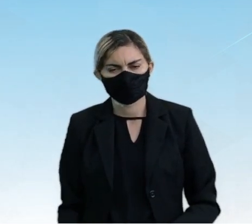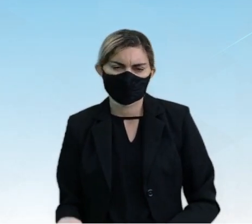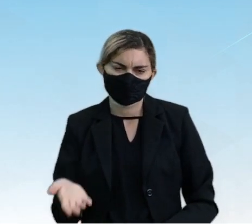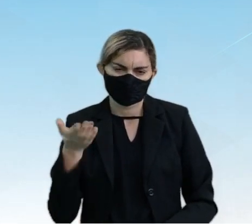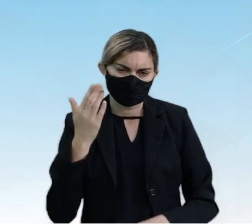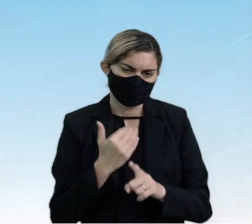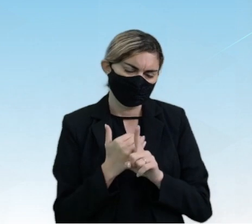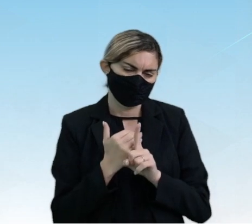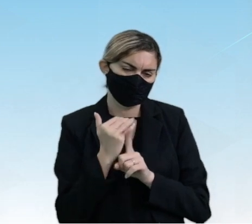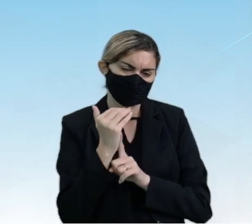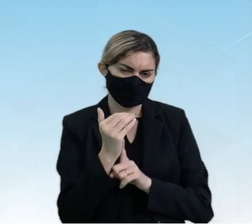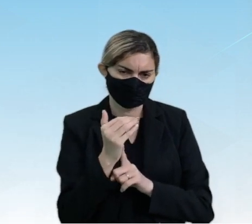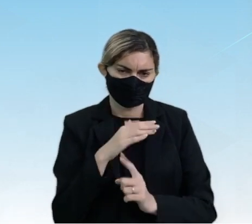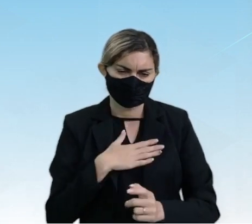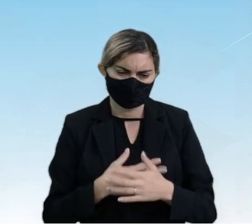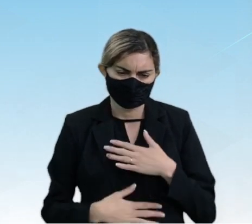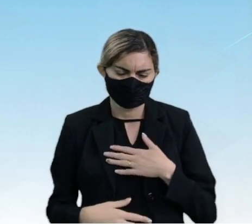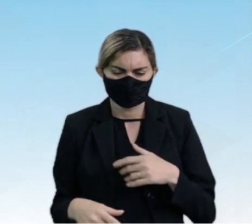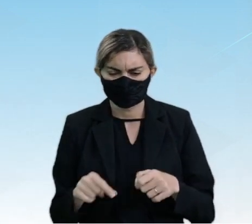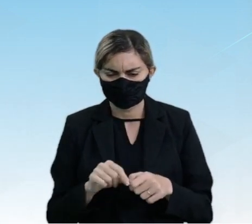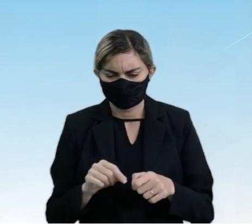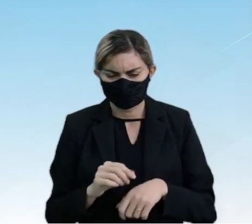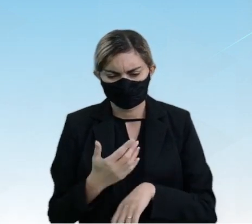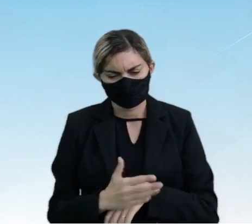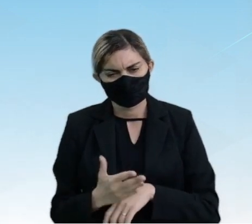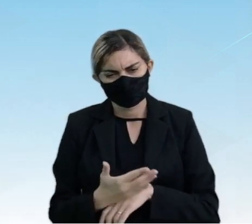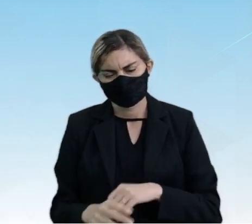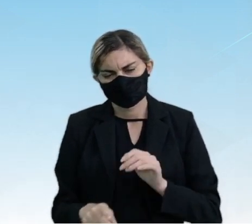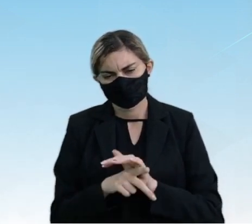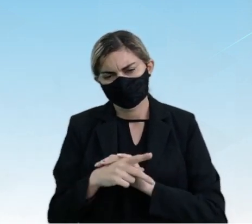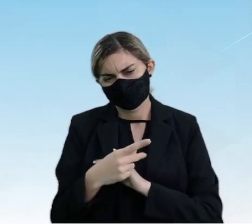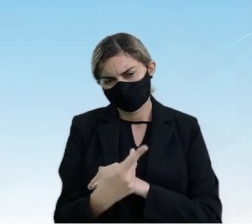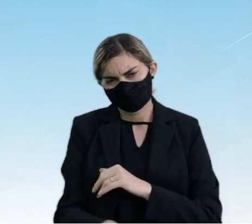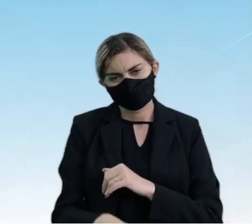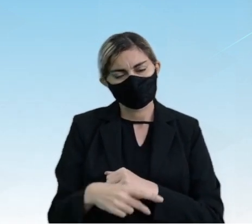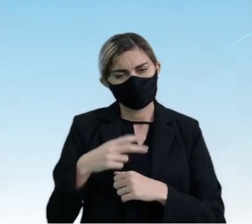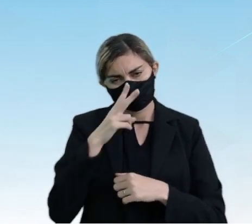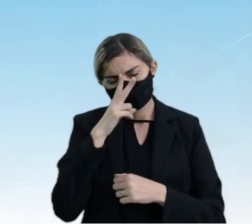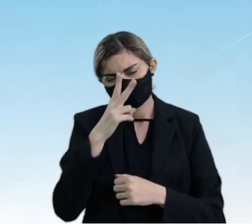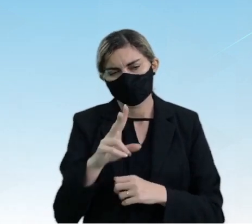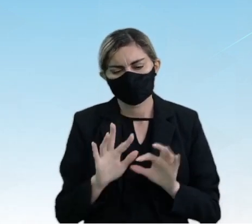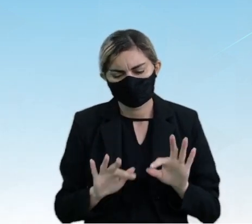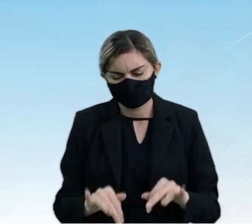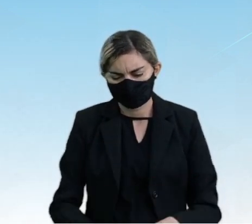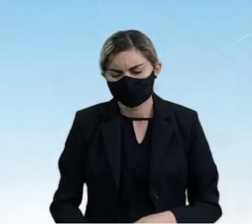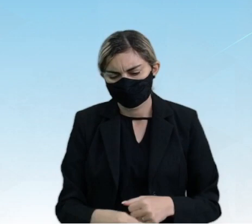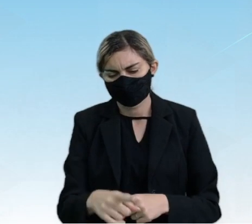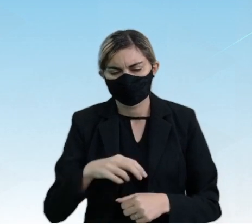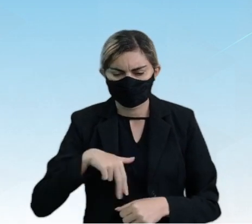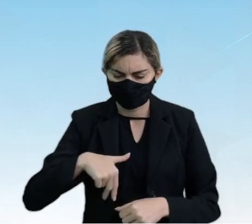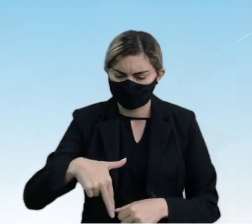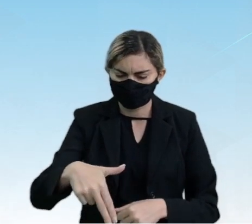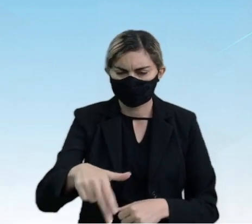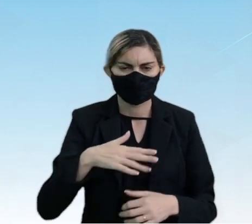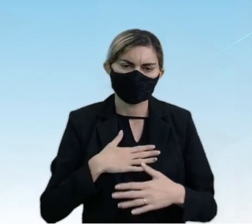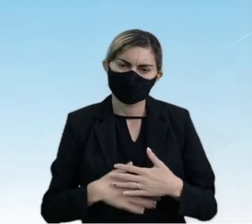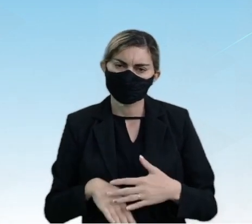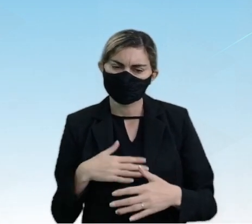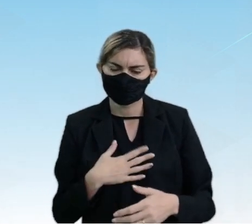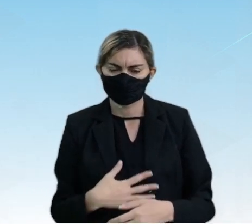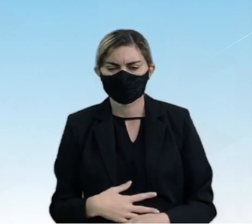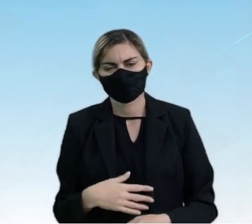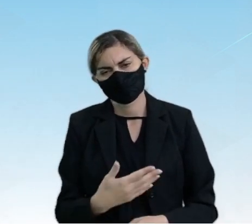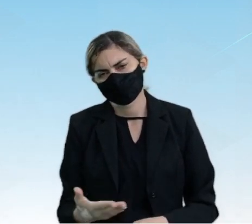na temperatura corporal, depois você faz o treino propriamente dito, uma corridinha um pouquinho mais forte, e no final você faz uma caminhada de relaxamento.